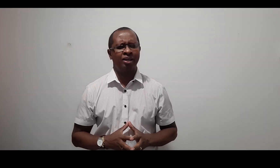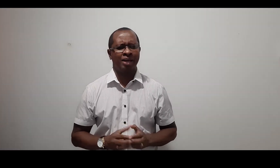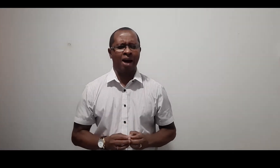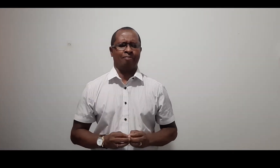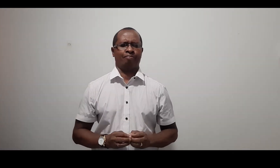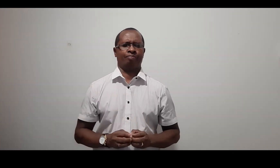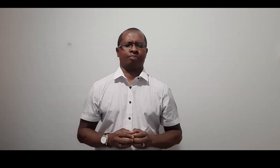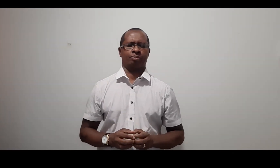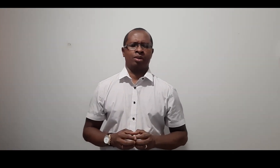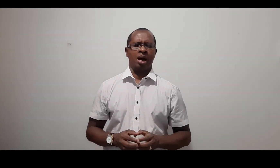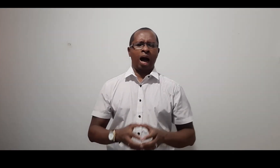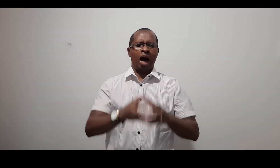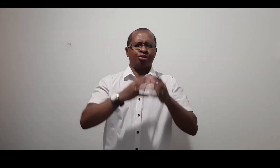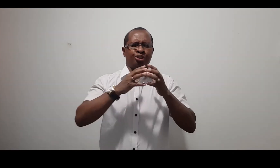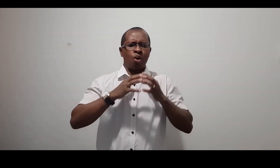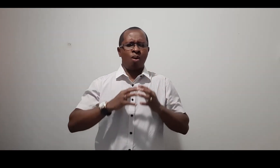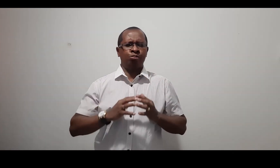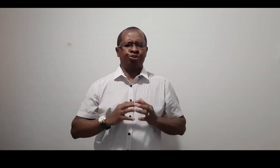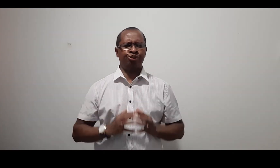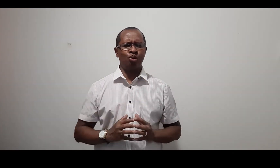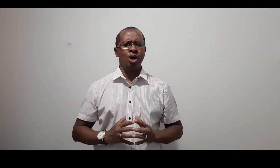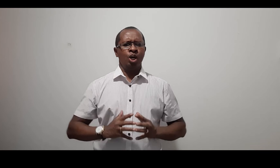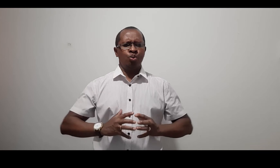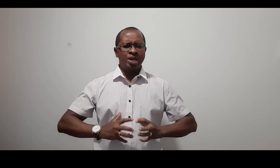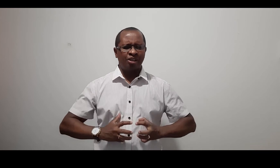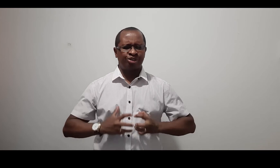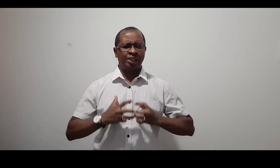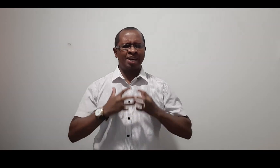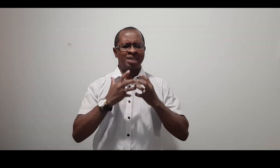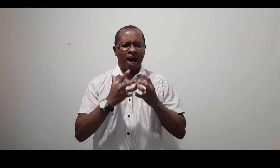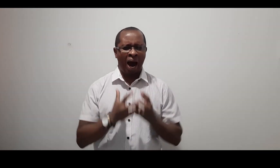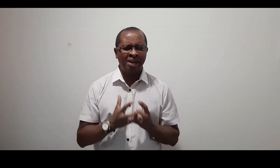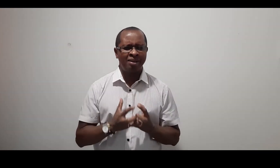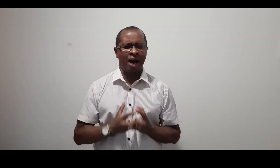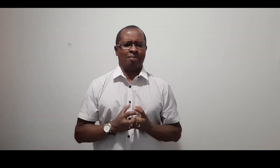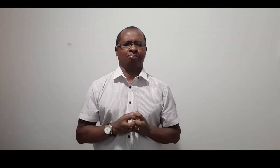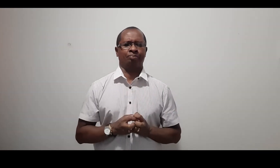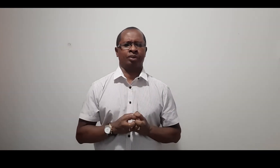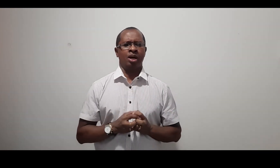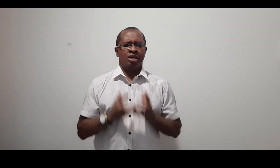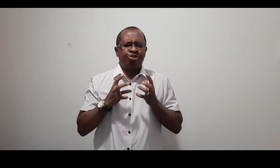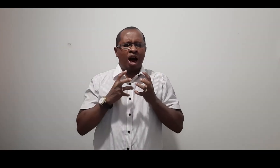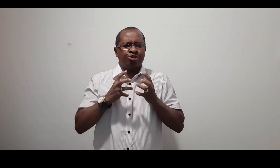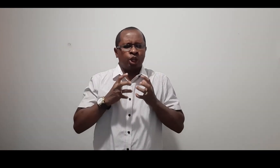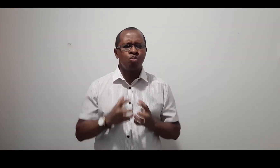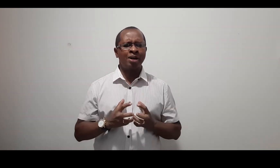aina. Avy ao amin'ny fo no hiavian'ny aina. Ny fahavelomanao